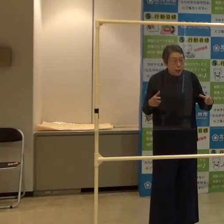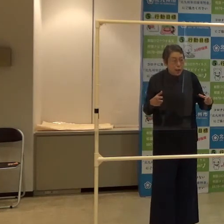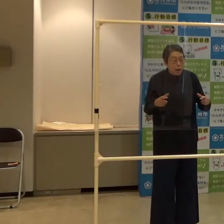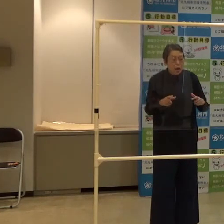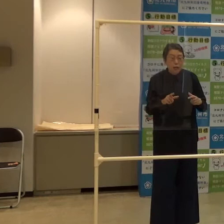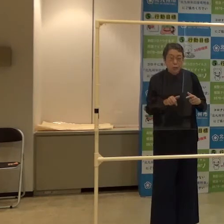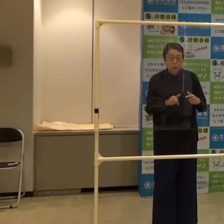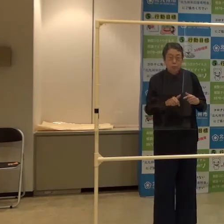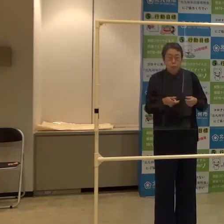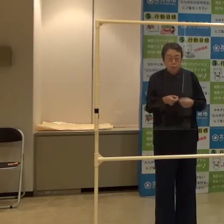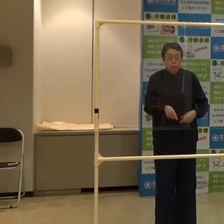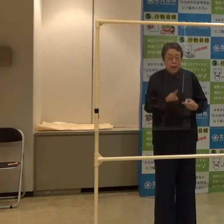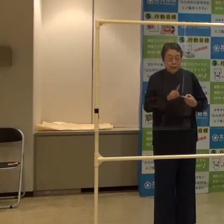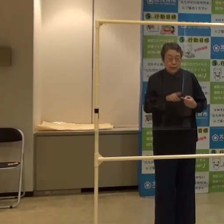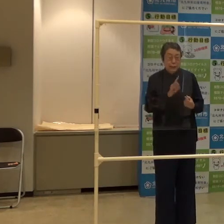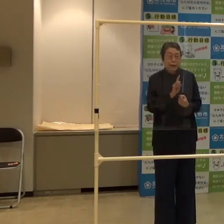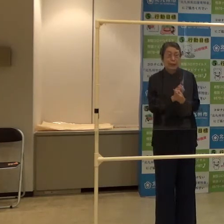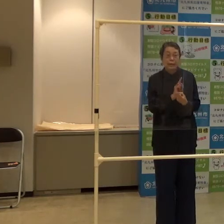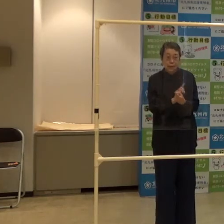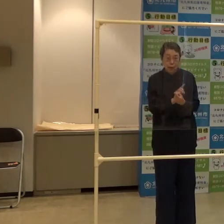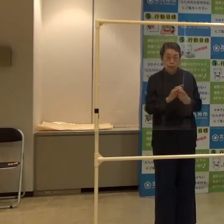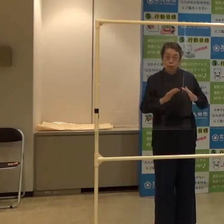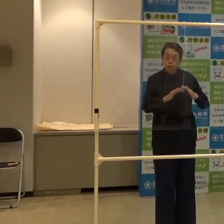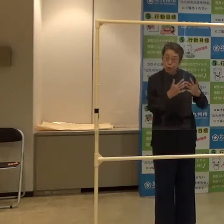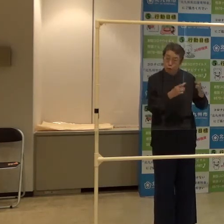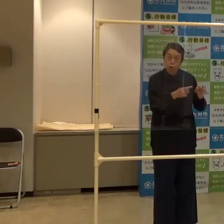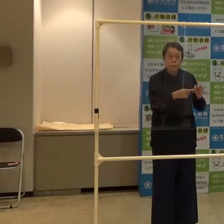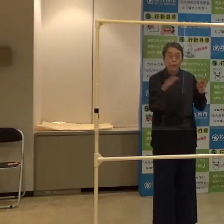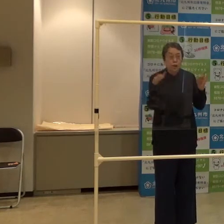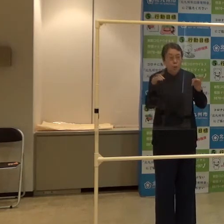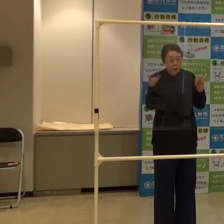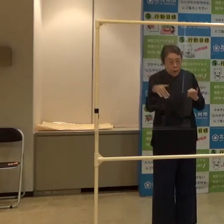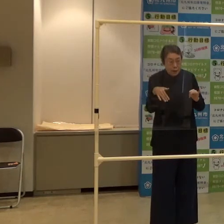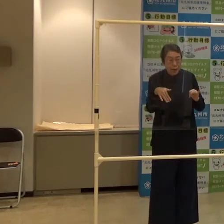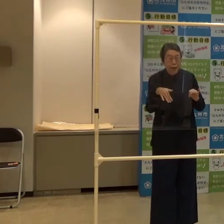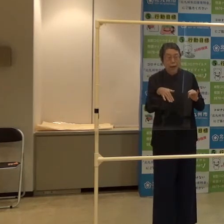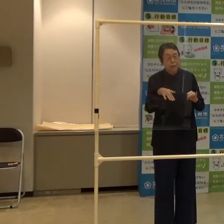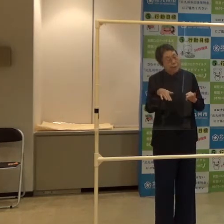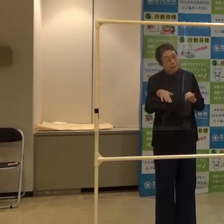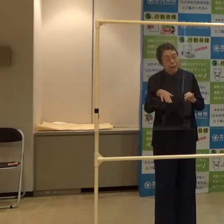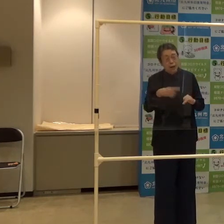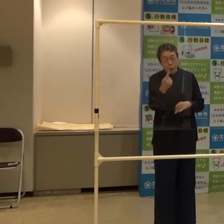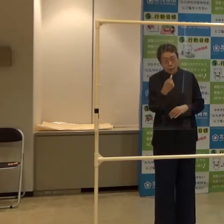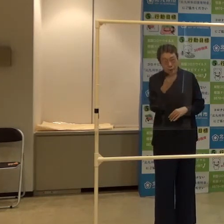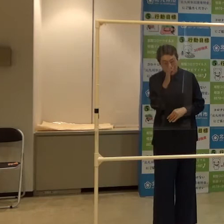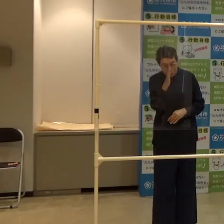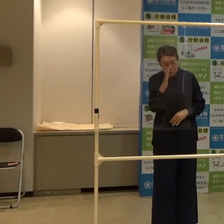策であったりとか取り組み、何かその呼びかけみたいなものがあったら教えてください。